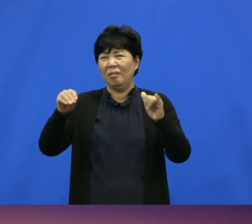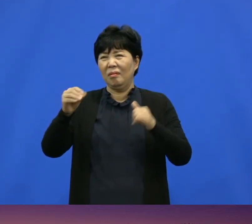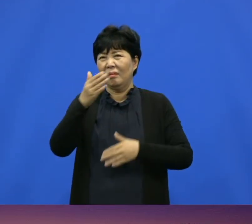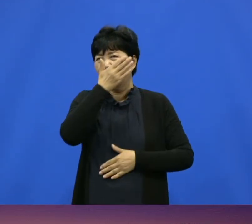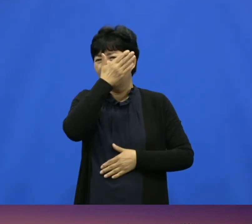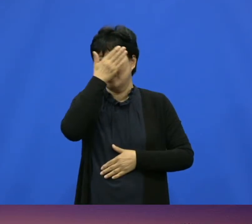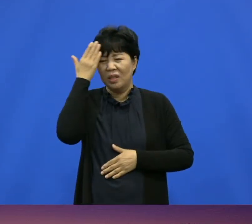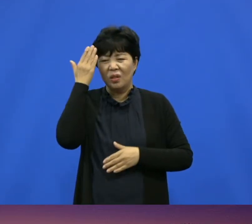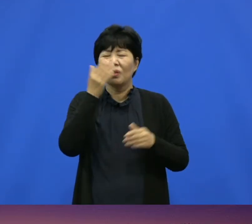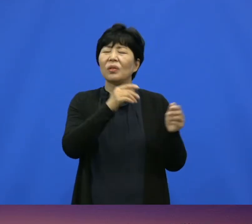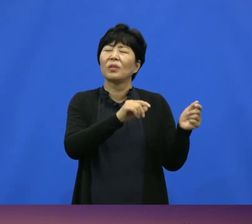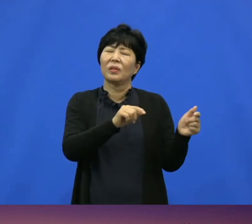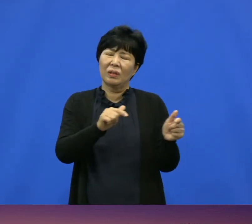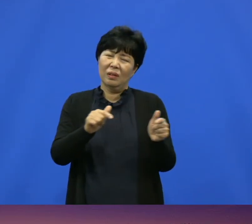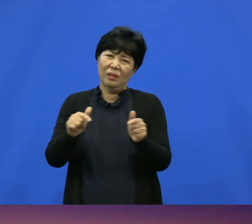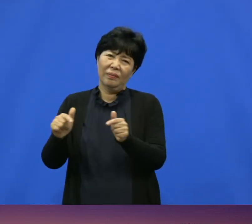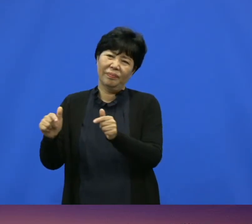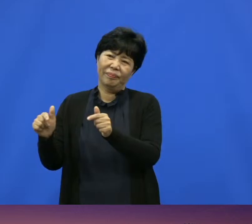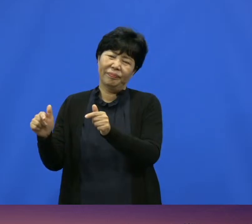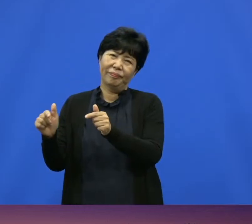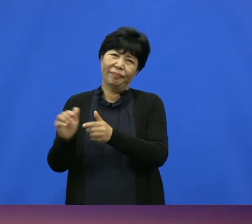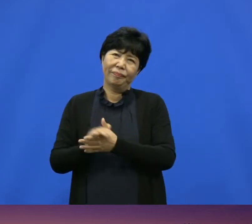그 가능성을 가진 그때.